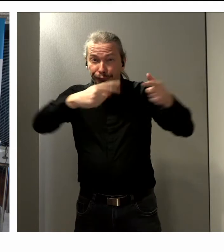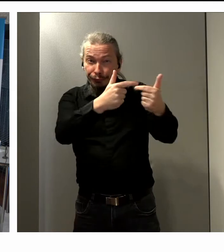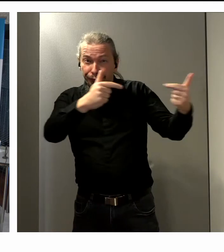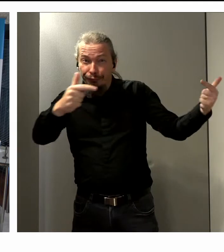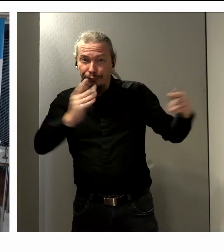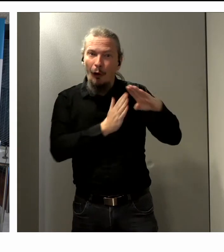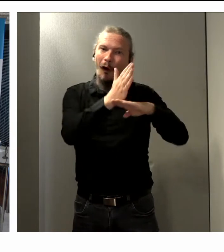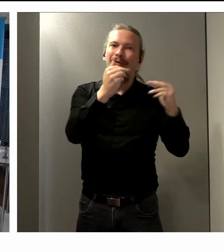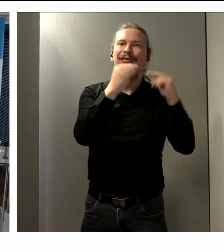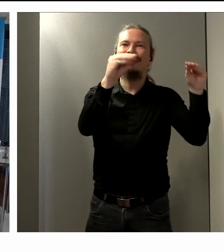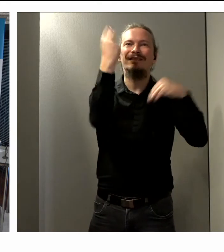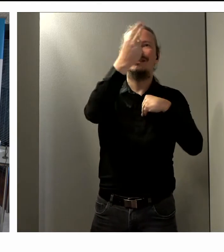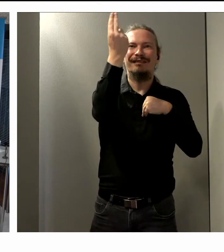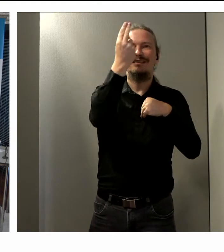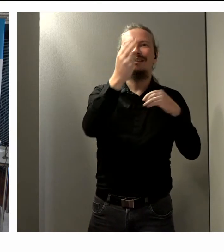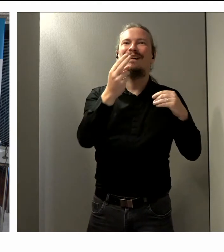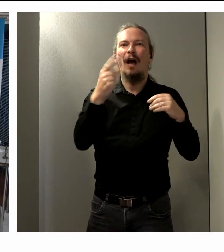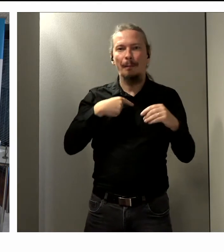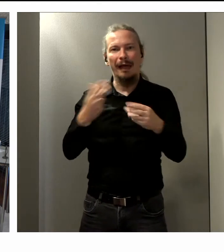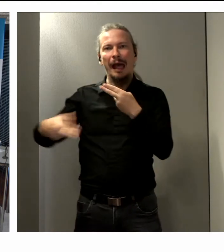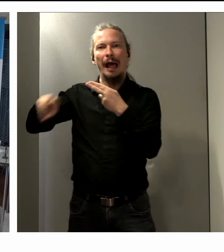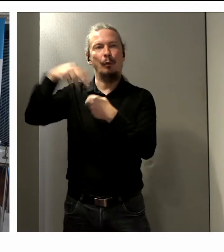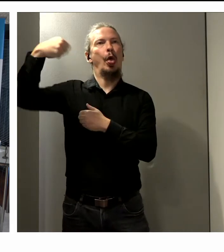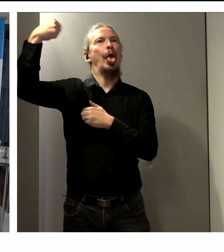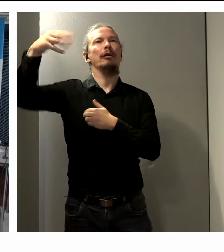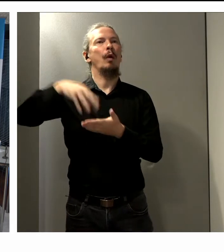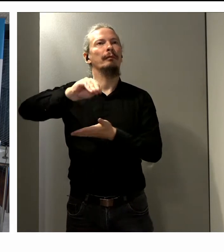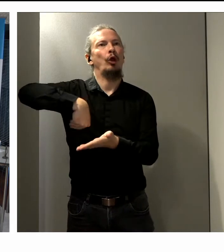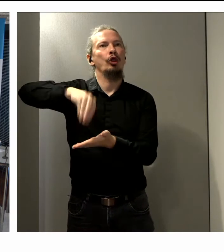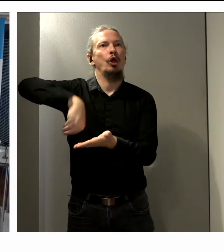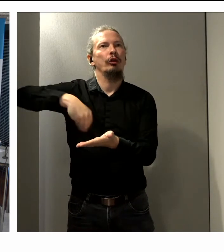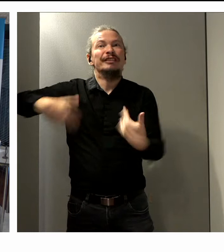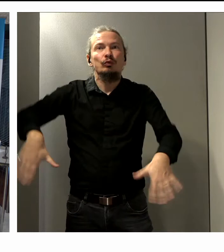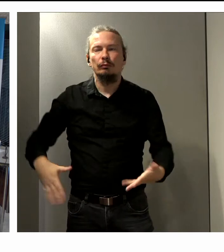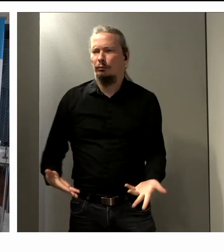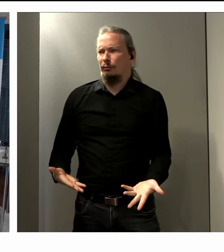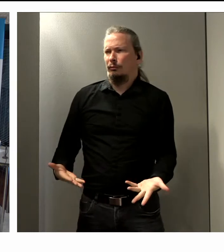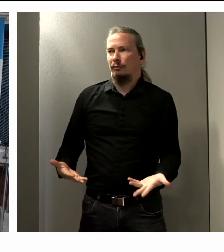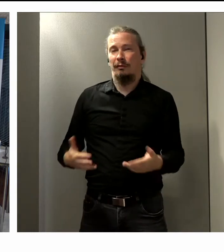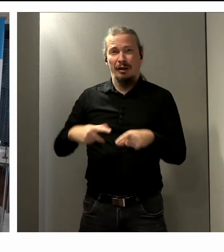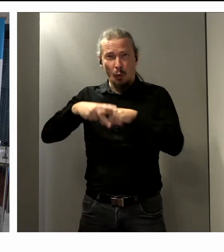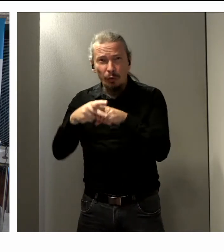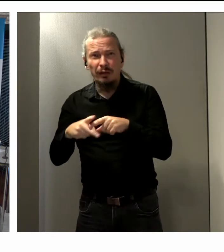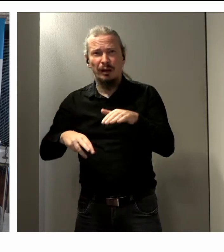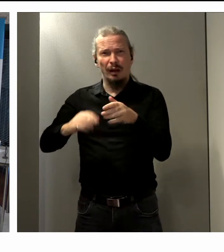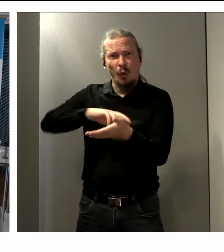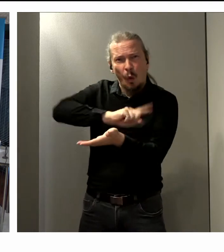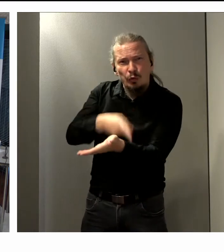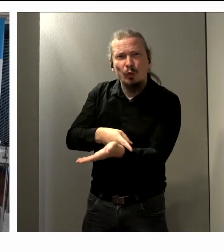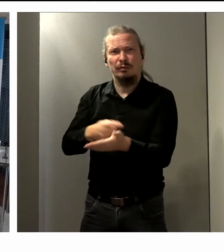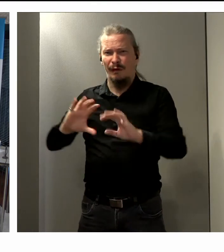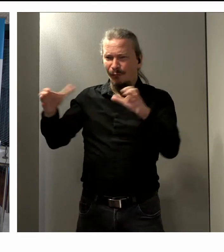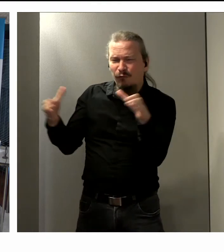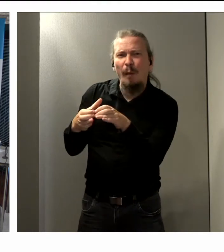supérieur, mais une réponse quasiment unique, le ou la preneur de notes. Des outils, des ressources multiples, des sensibilisations, des